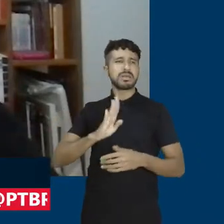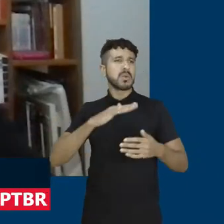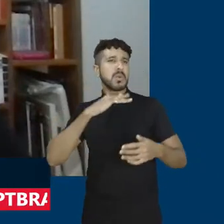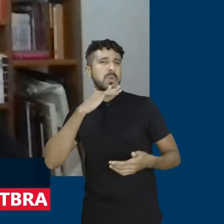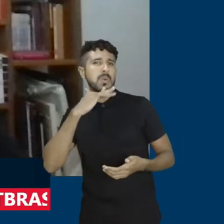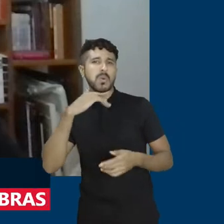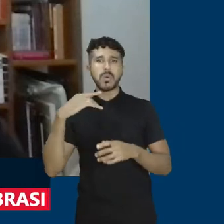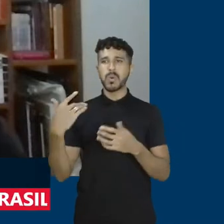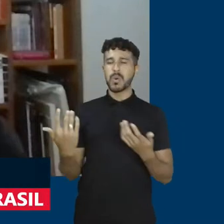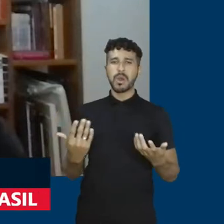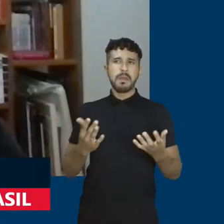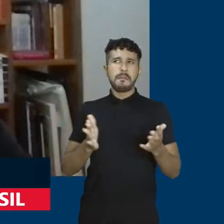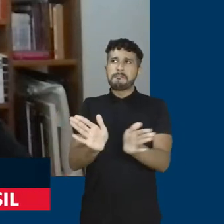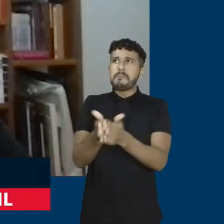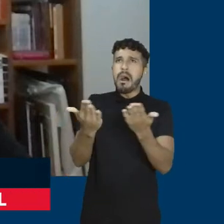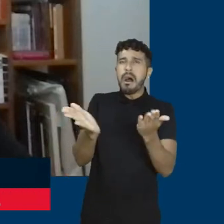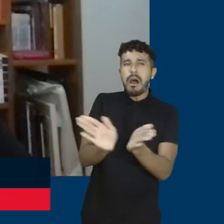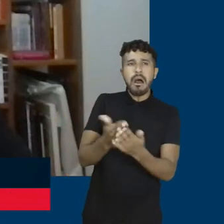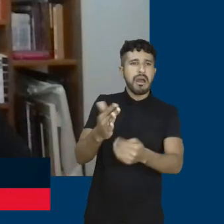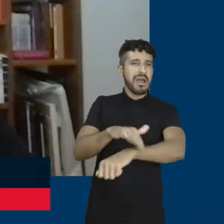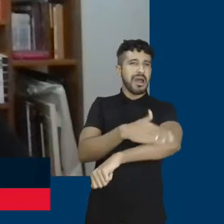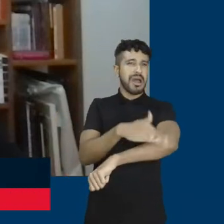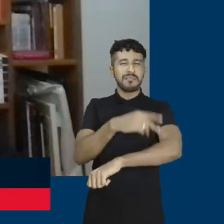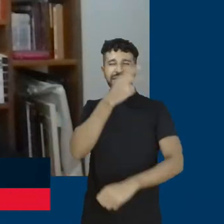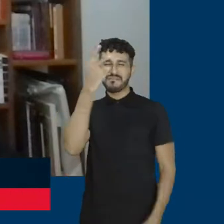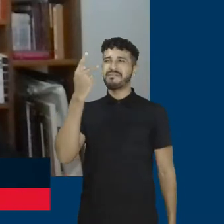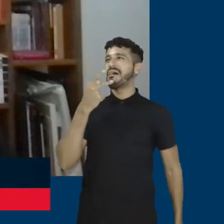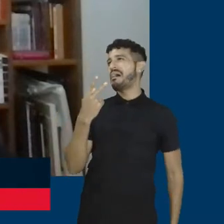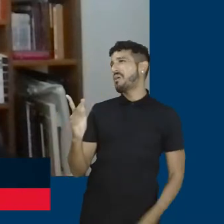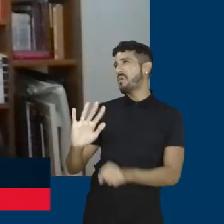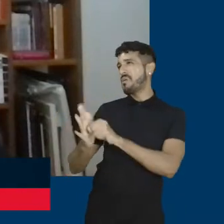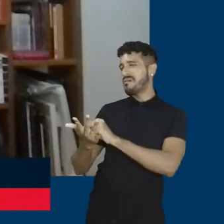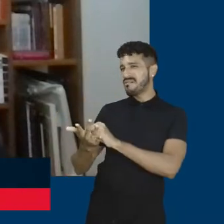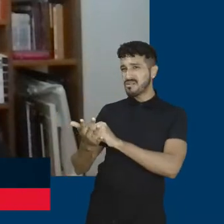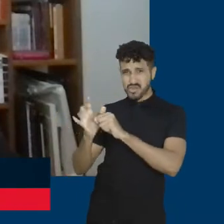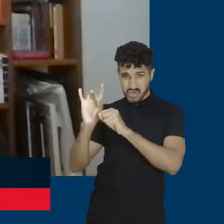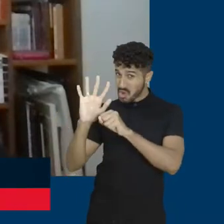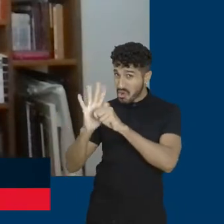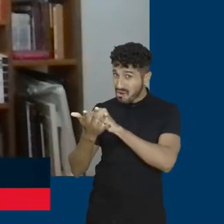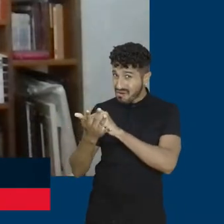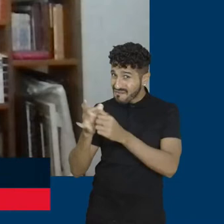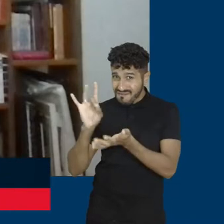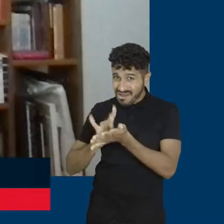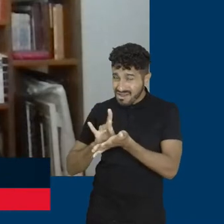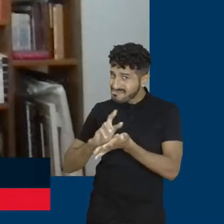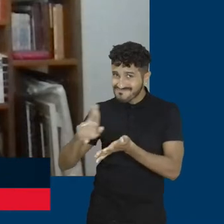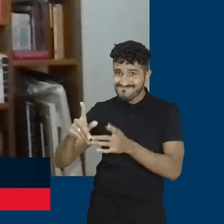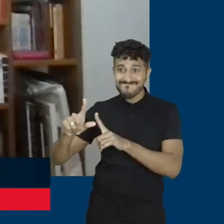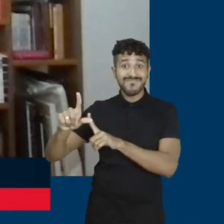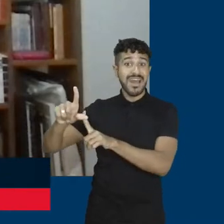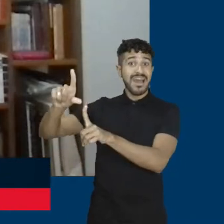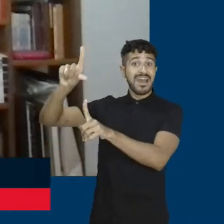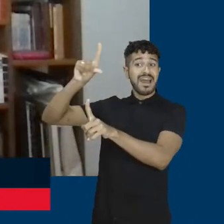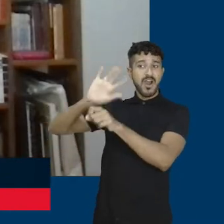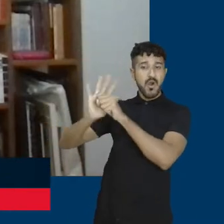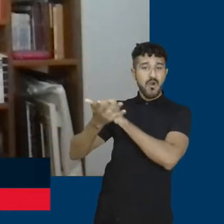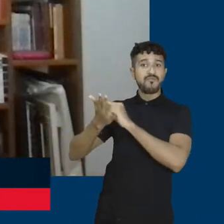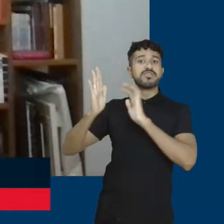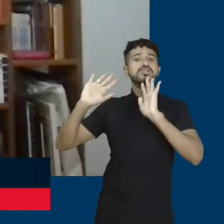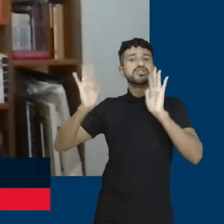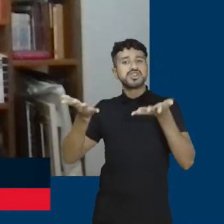Por que que tem tanta gente pobre na rua? Ah, por conta da pandemia. Não é verdade. A fome já tinha voltado ao